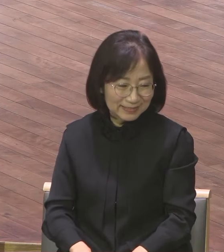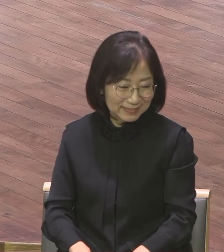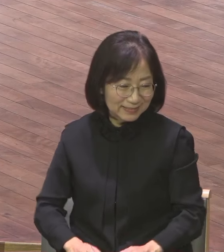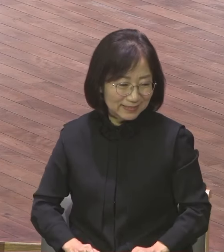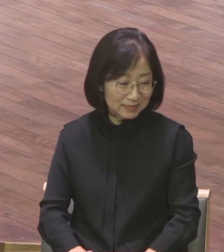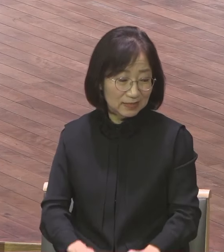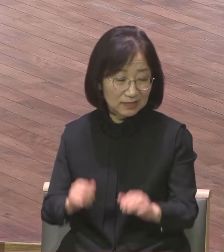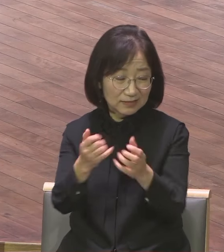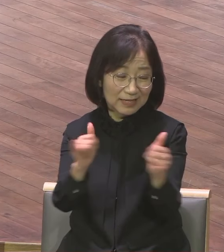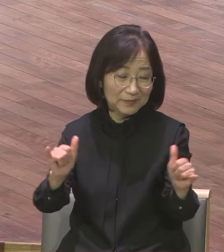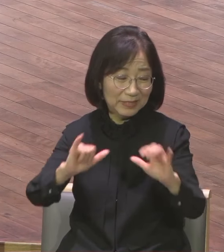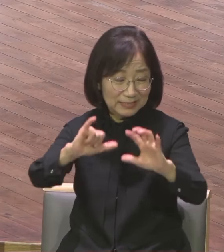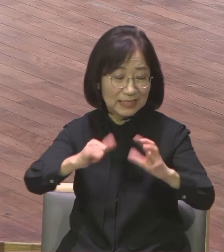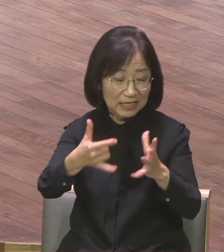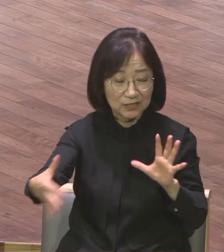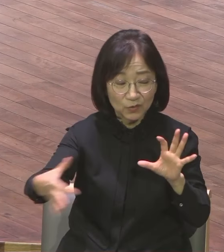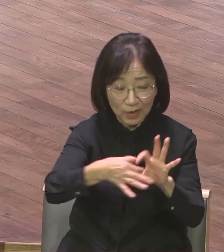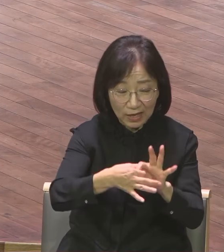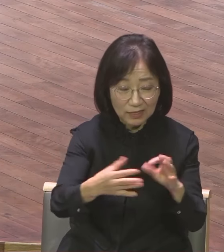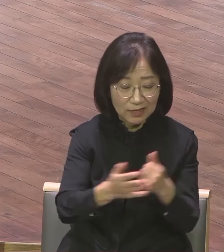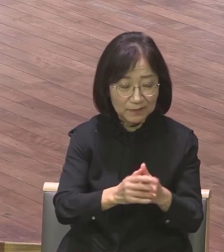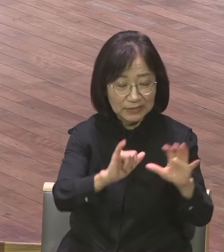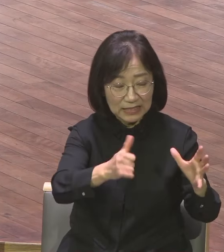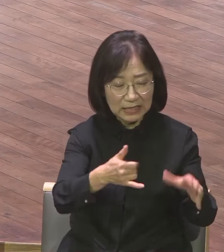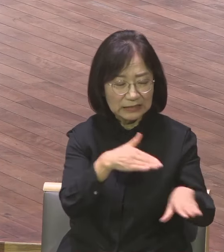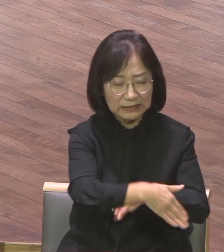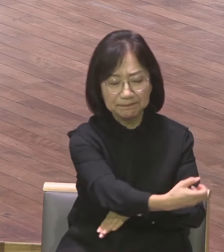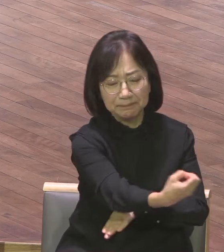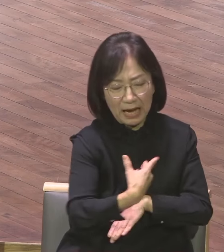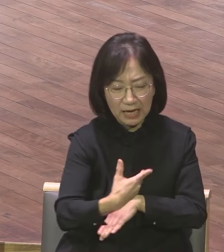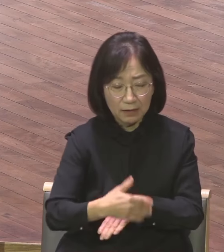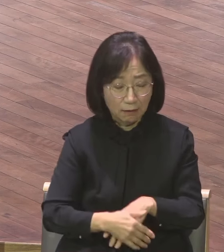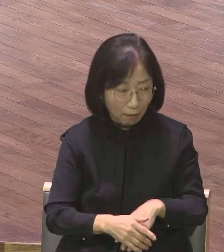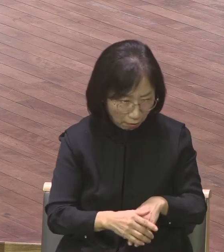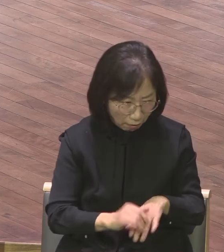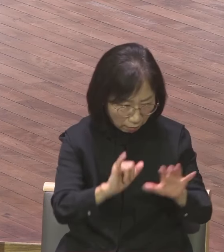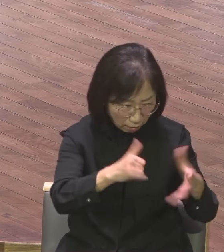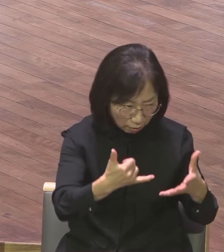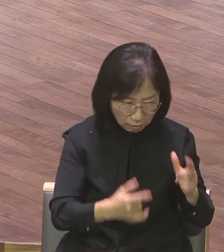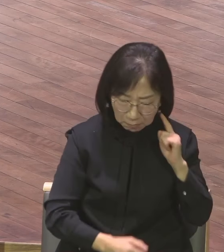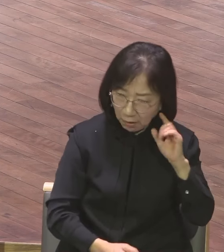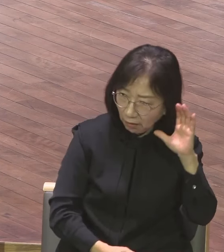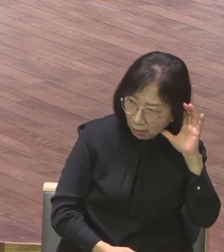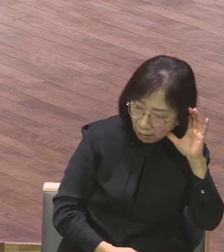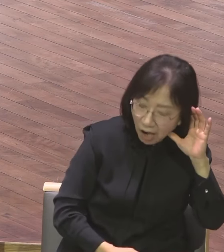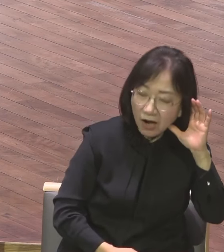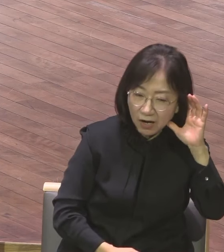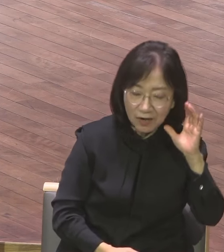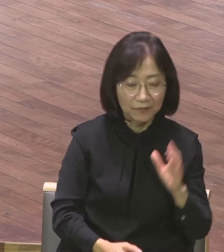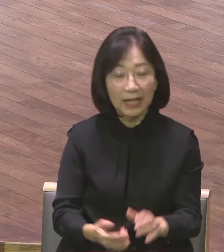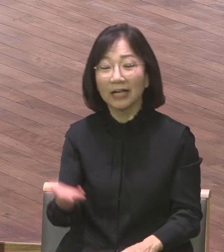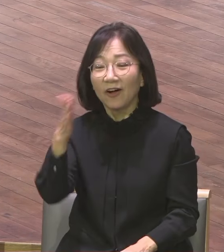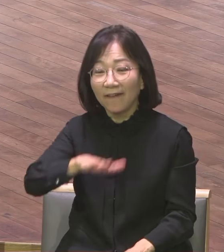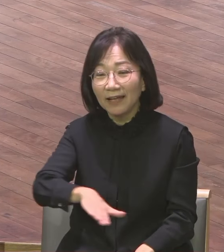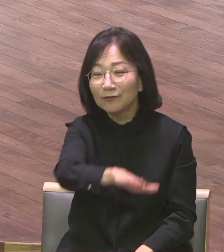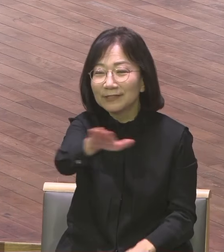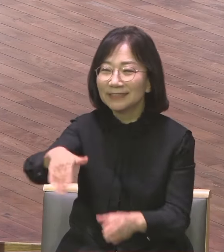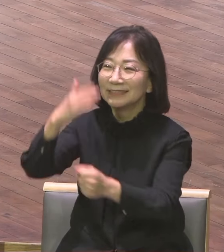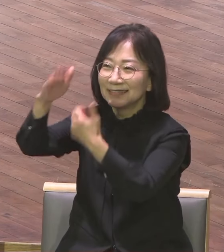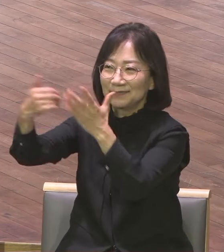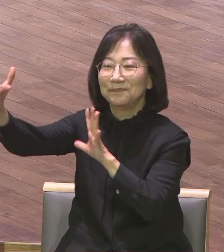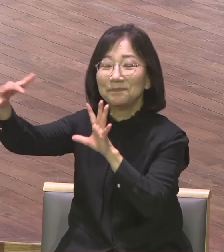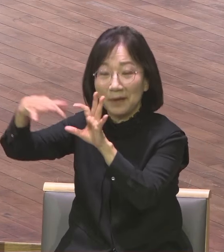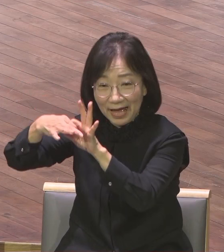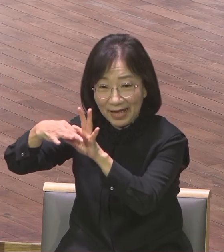속한 거로 세상에 속한 말을 하며 세상이 그들의 말을 듣느니라. 우리는 하나님께 속하였으니